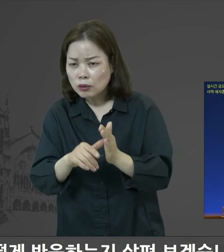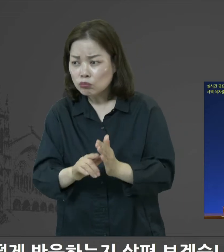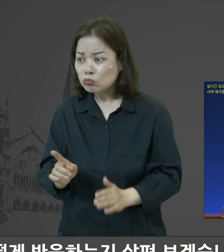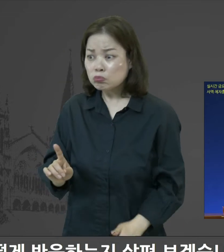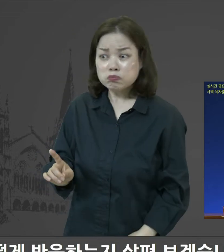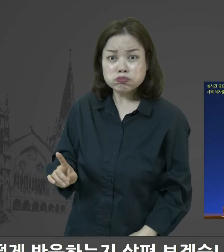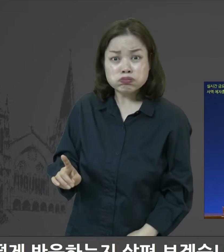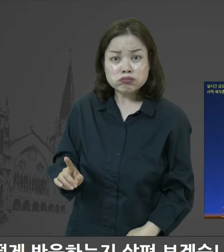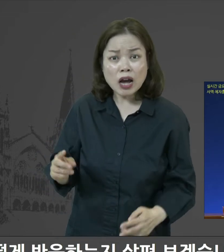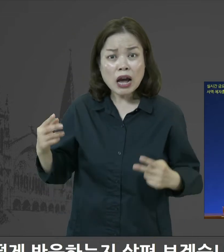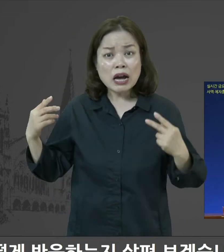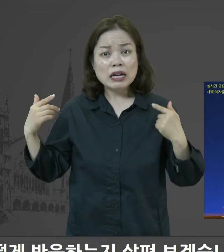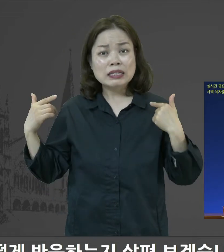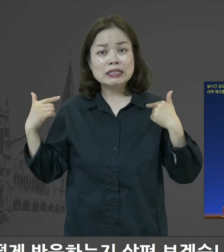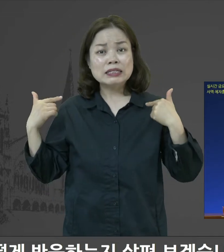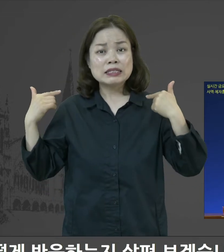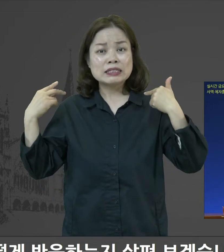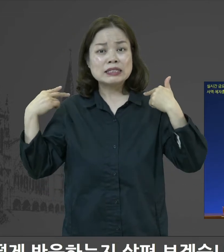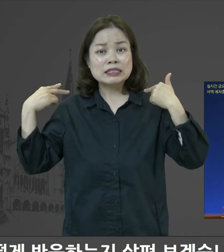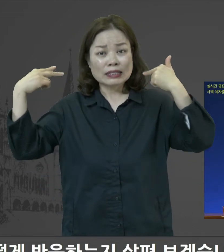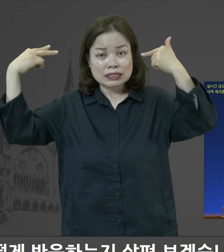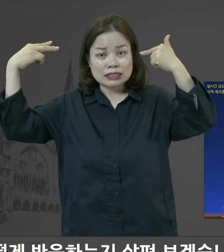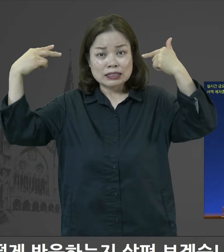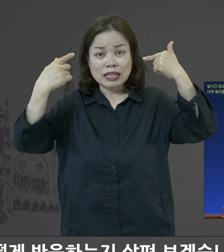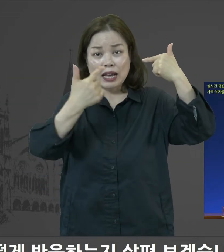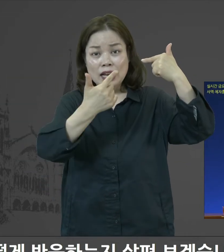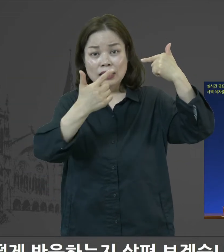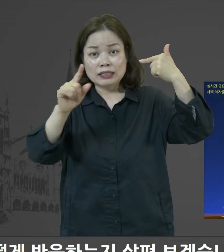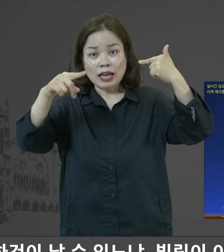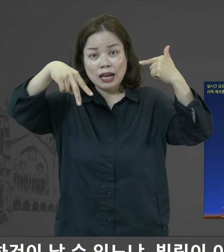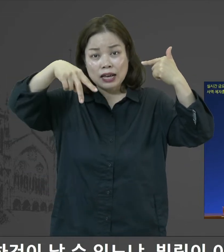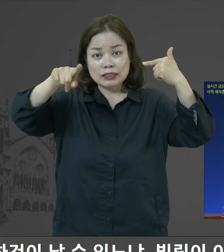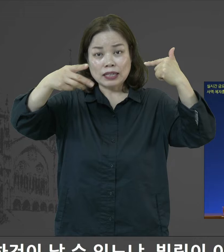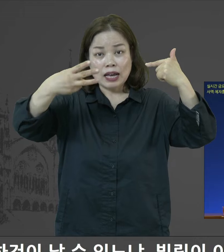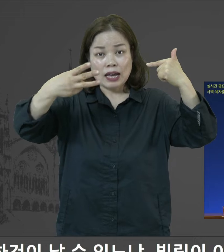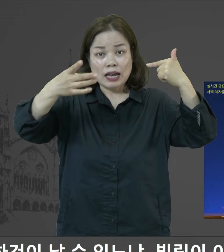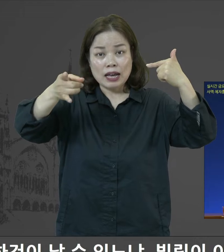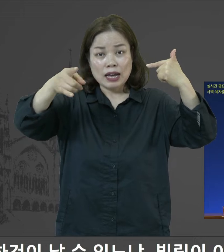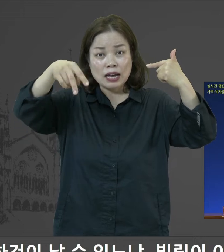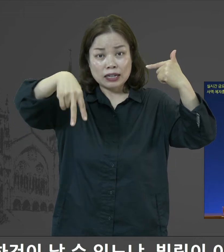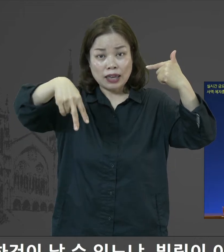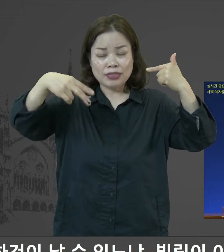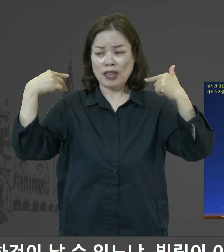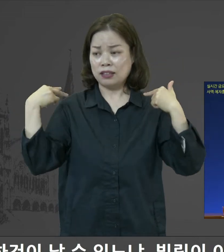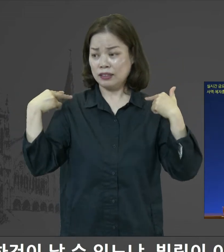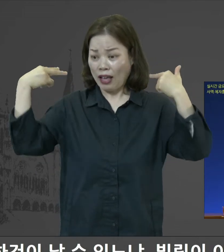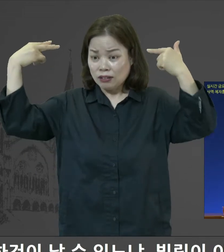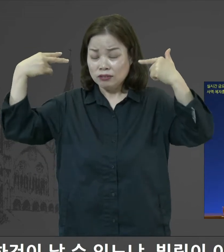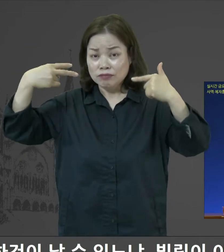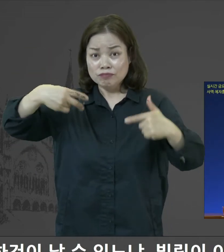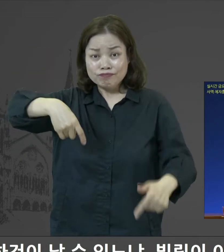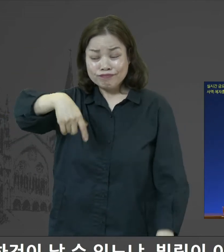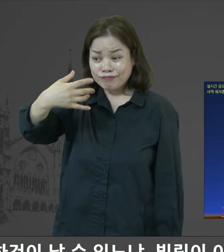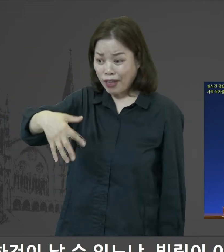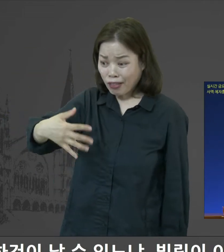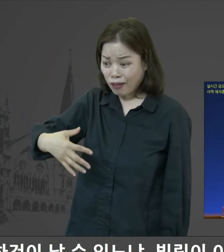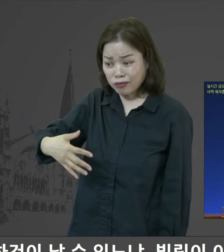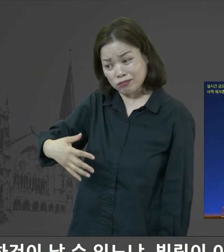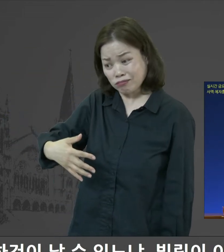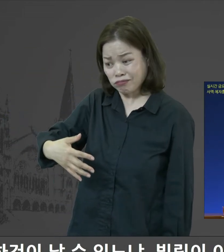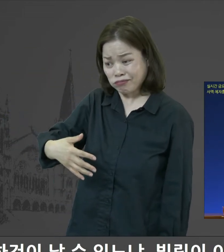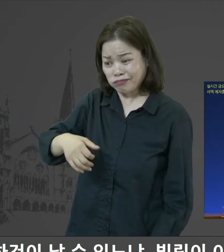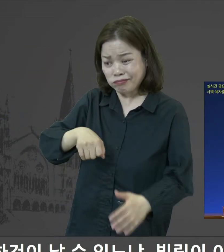도대체 나사렛이라는 도시에서 그 마을에서는 뭐 대단한 것이 나올 수